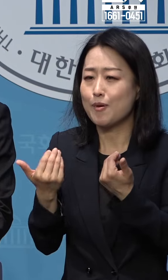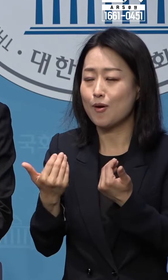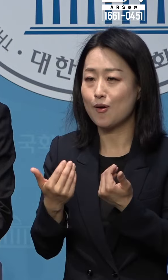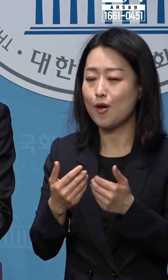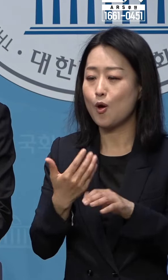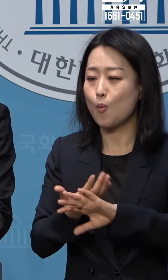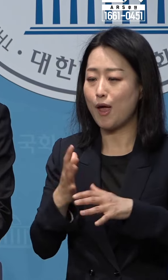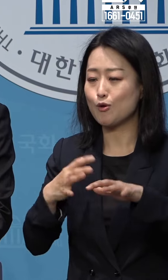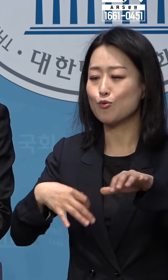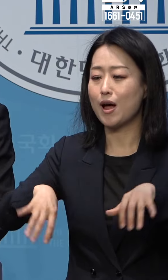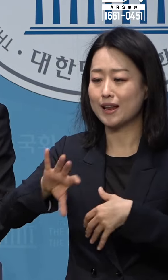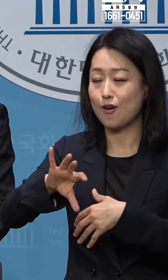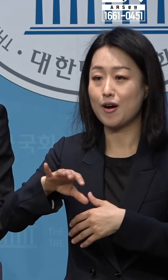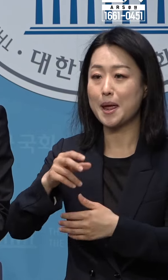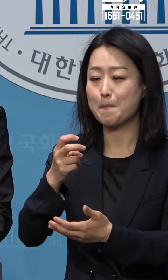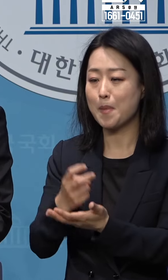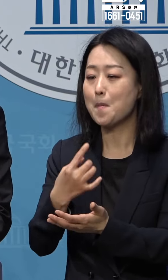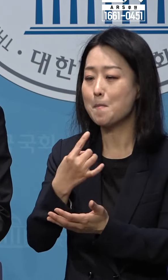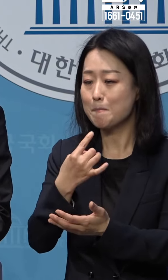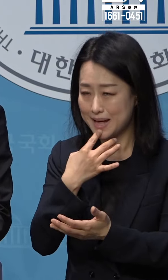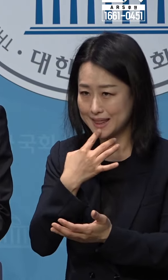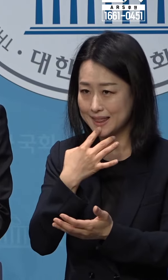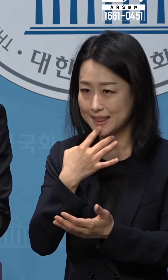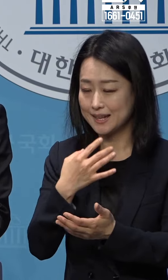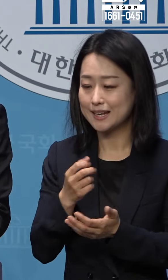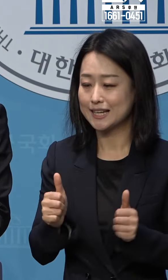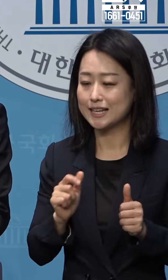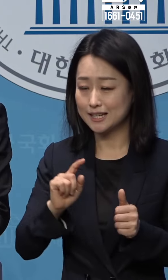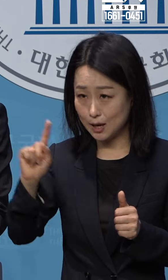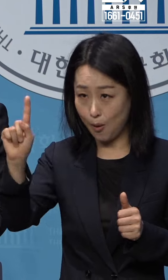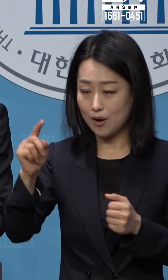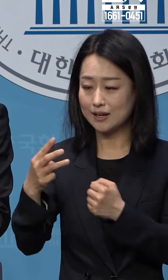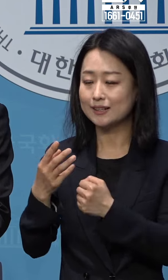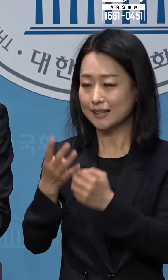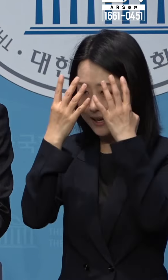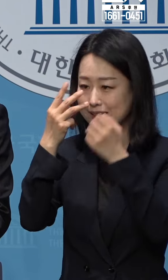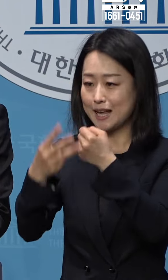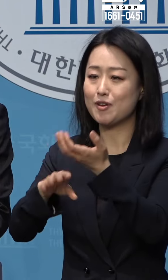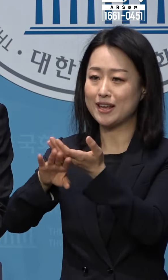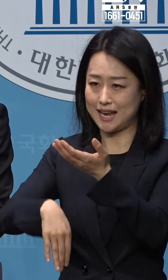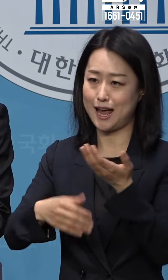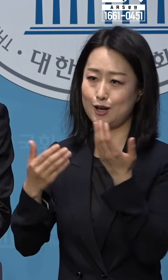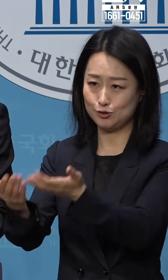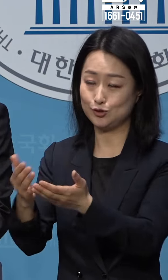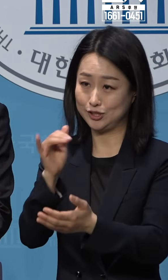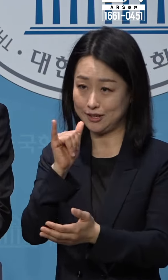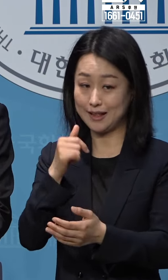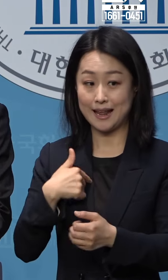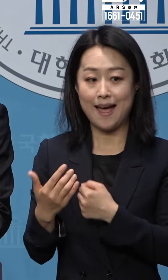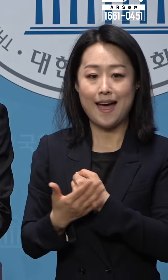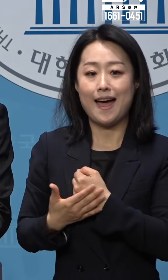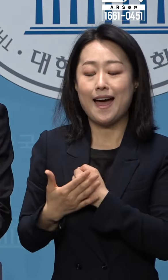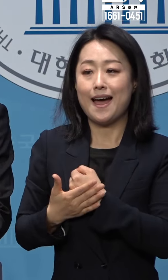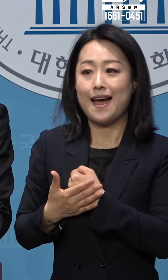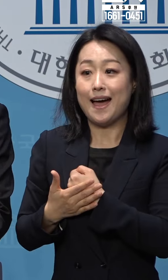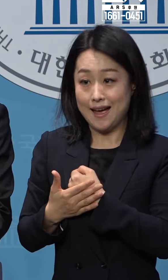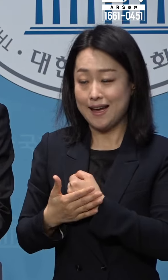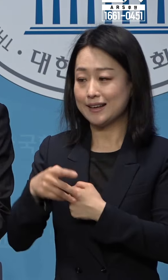거래 위반으로 기소하는 해를 베풀었습니다 이로서 김성태는 자신의는 물론이고